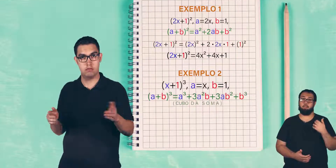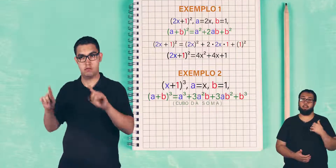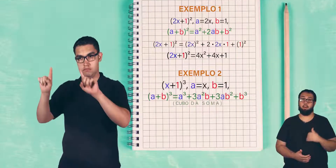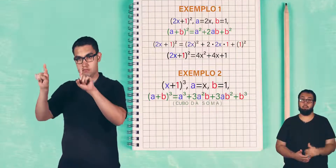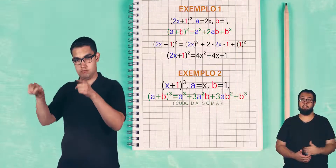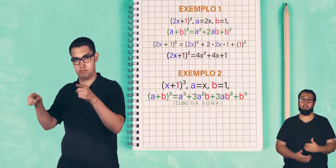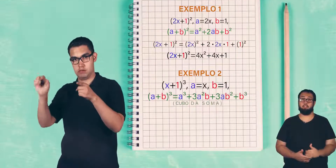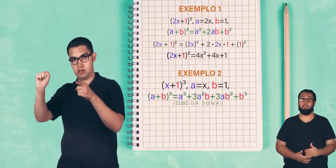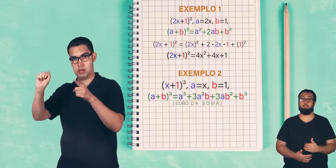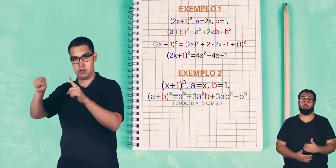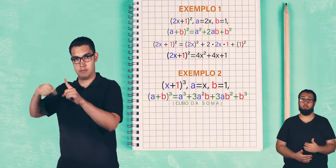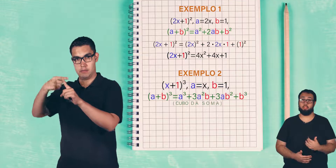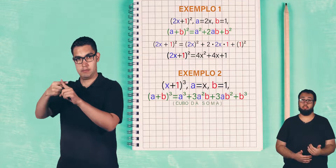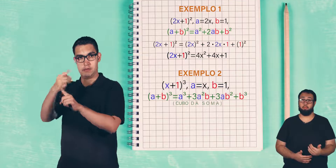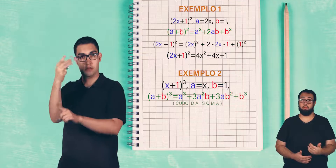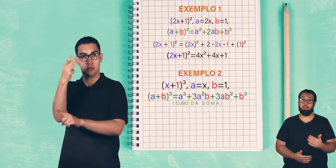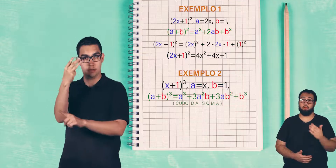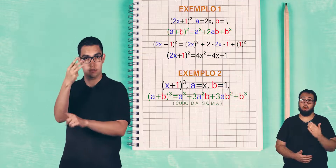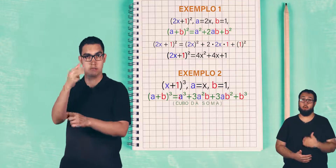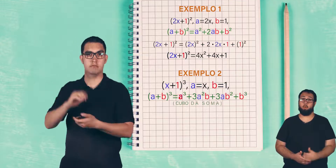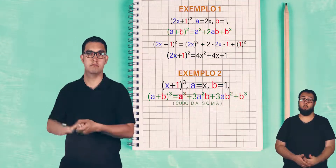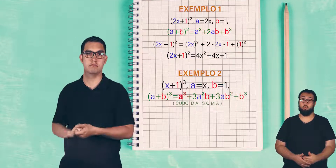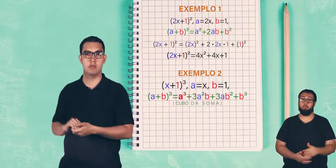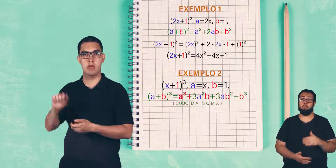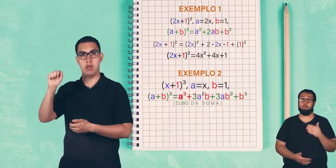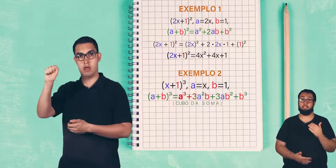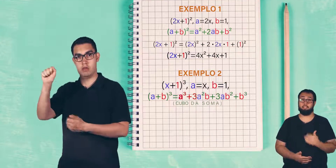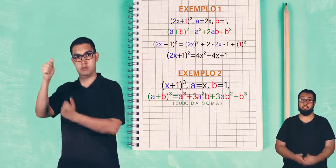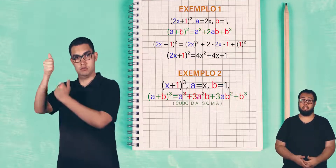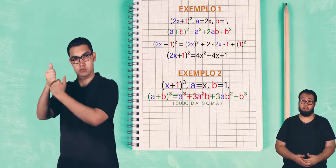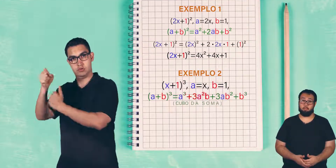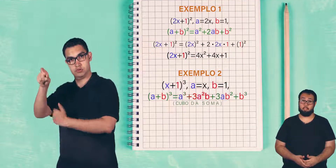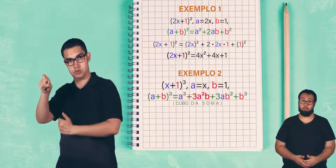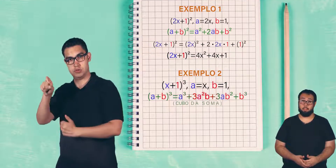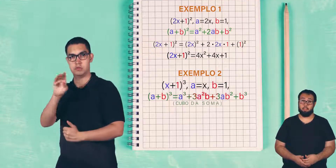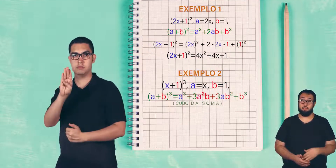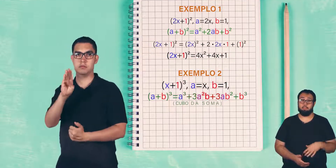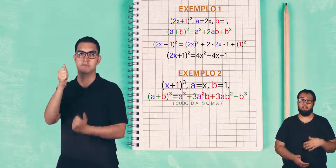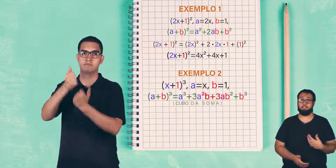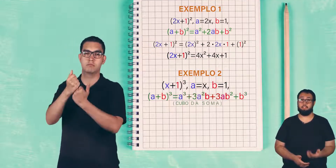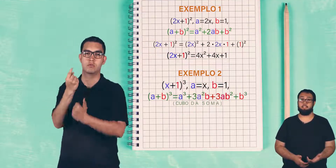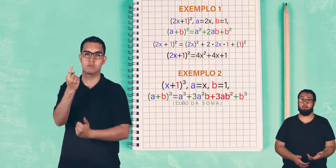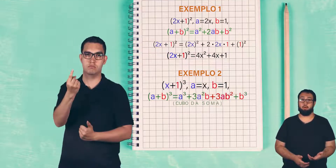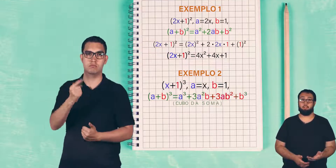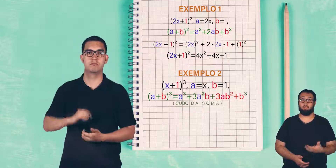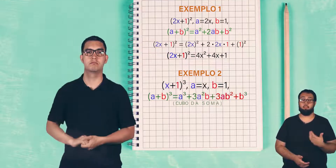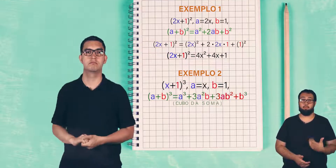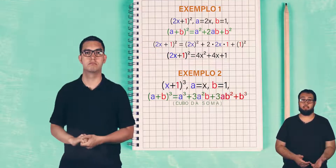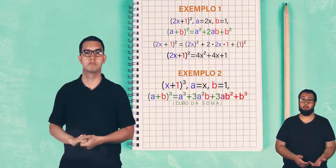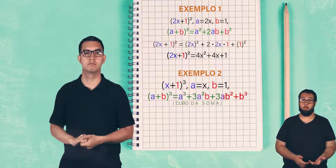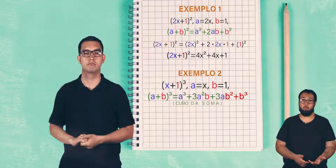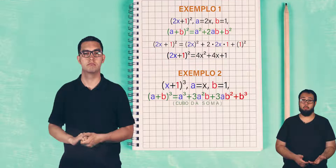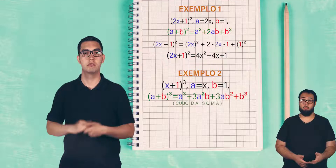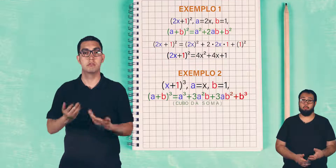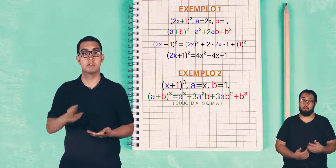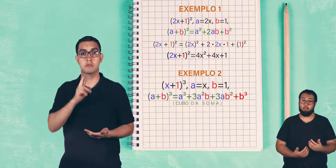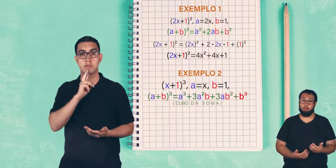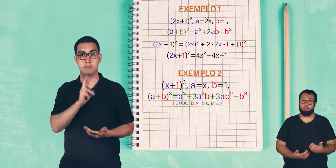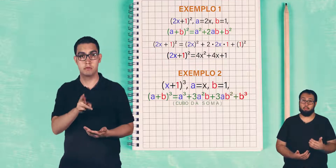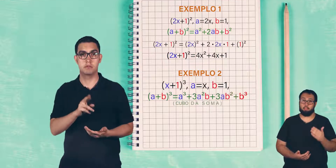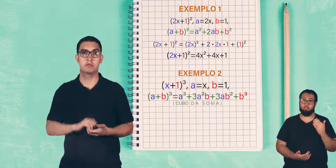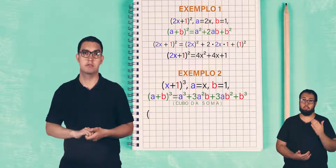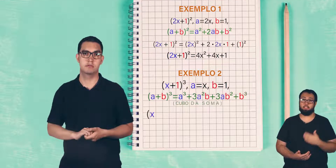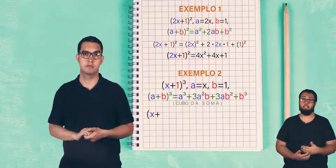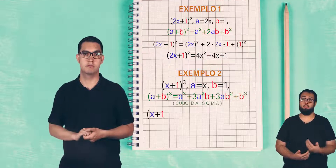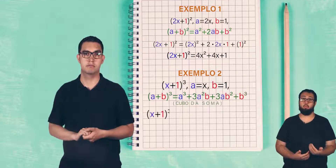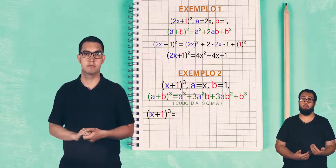Agora, aplicamos no resultado do cubo da soma, A ao cubo mais 3a²b mais 3ab² mais b ao cubo.